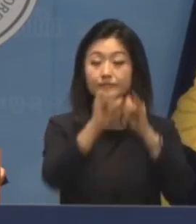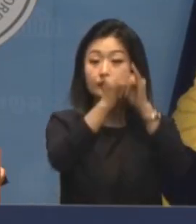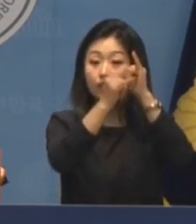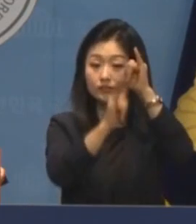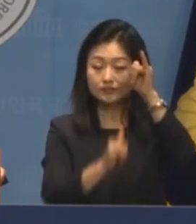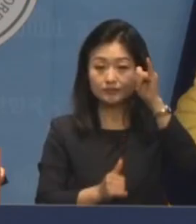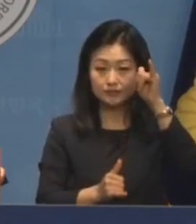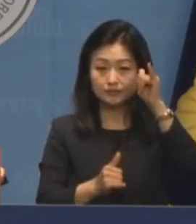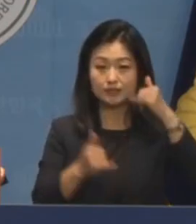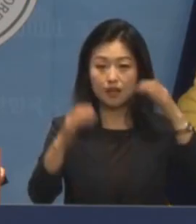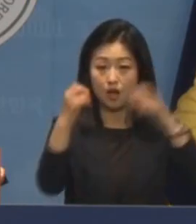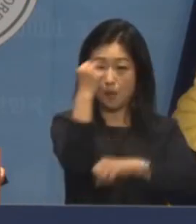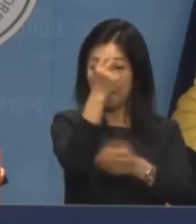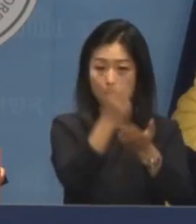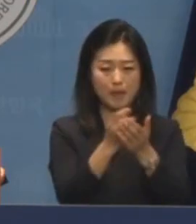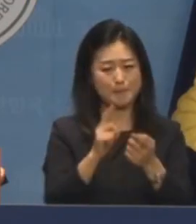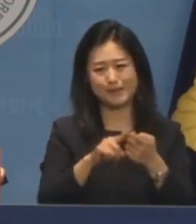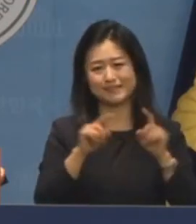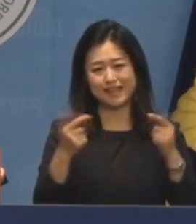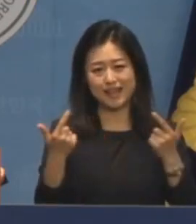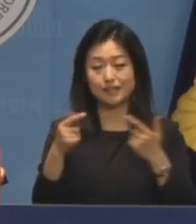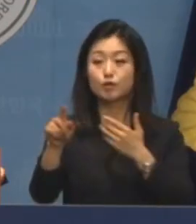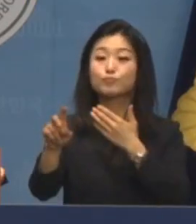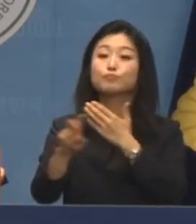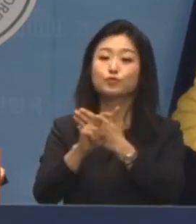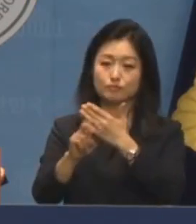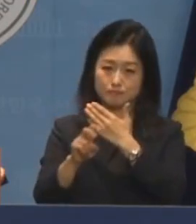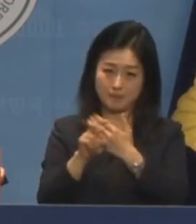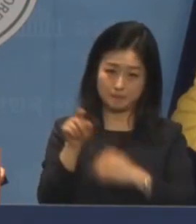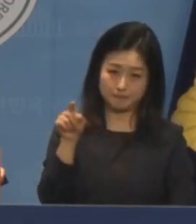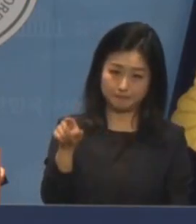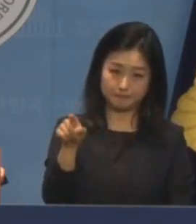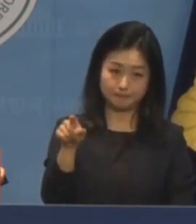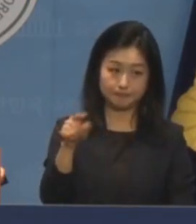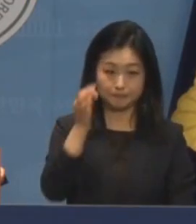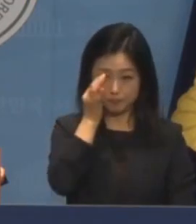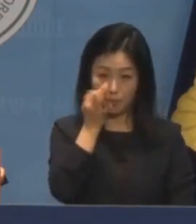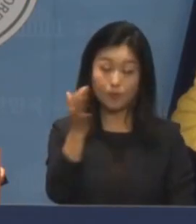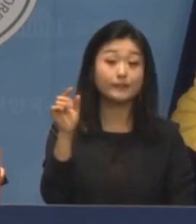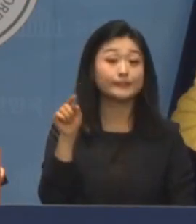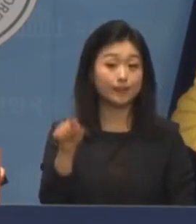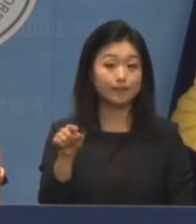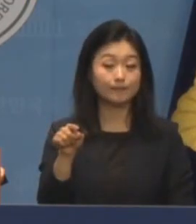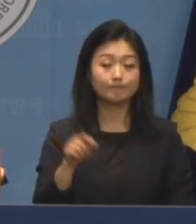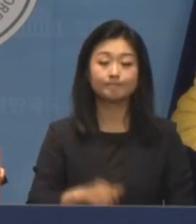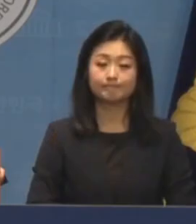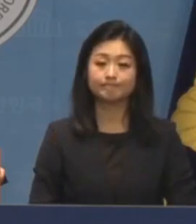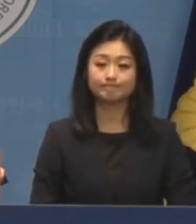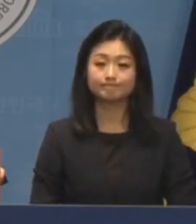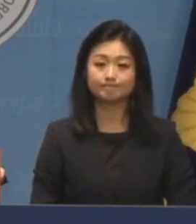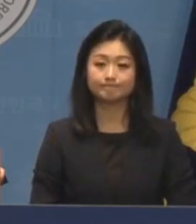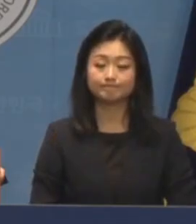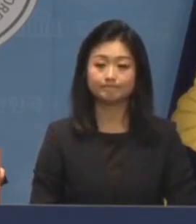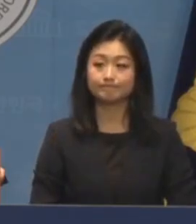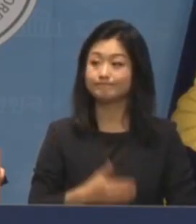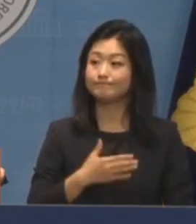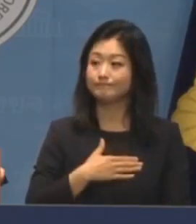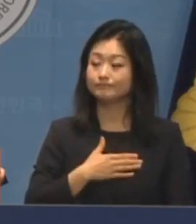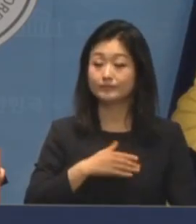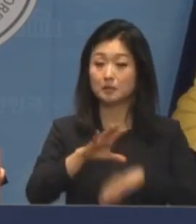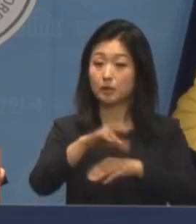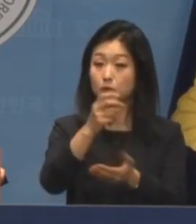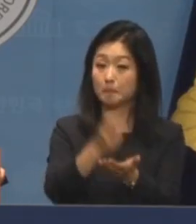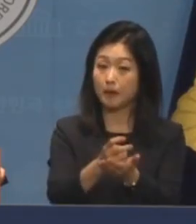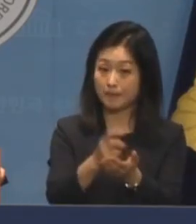헌정질서에 맞지 않는 명백한 불법이라는 것을 보여주는 사태입니다. 저는 방송법